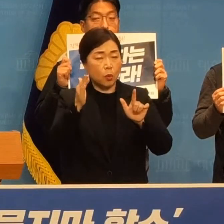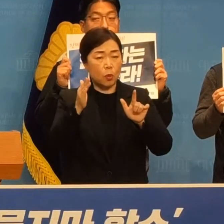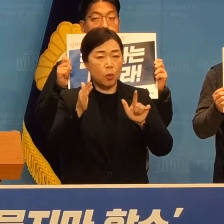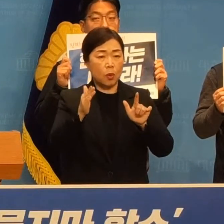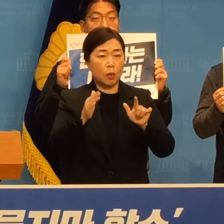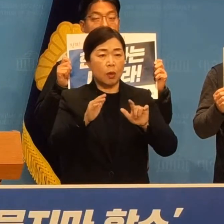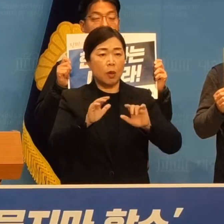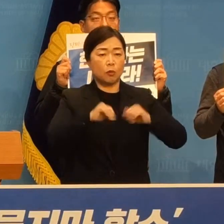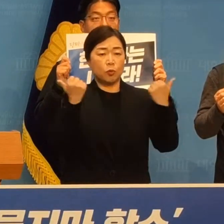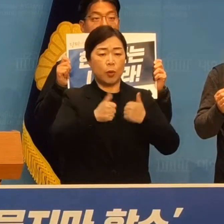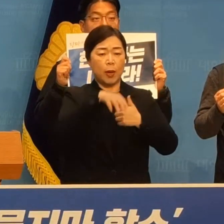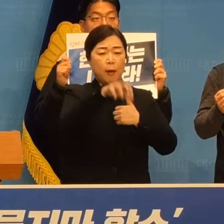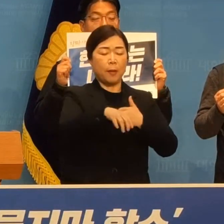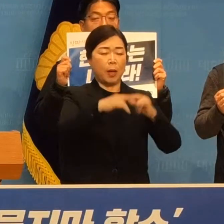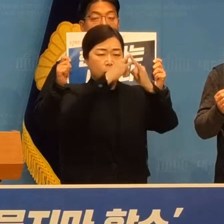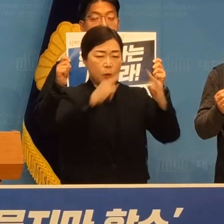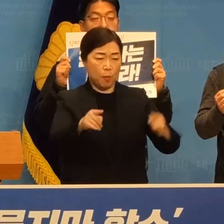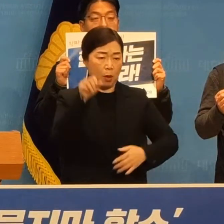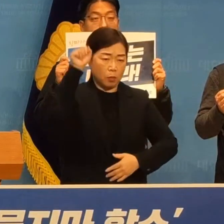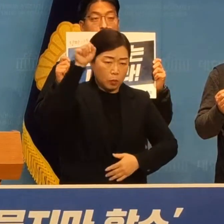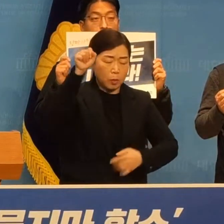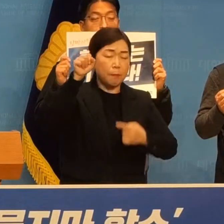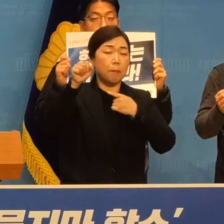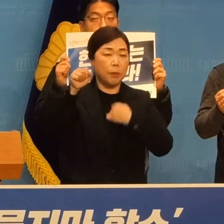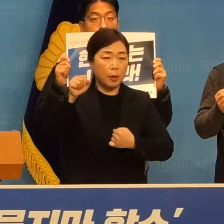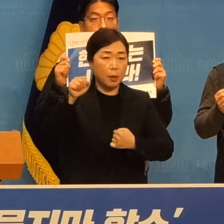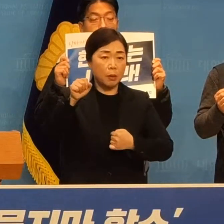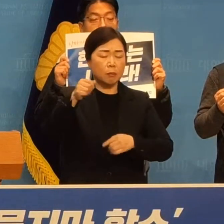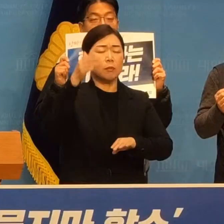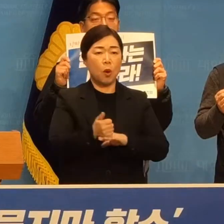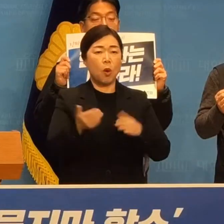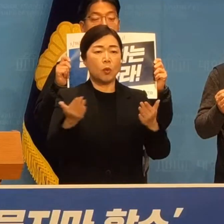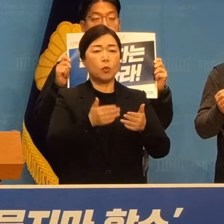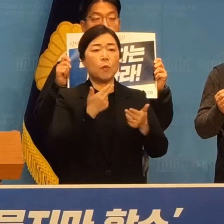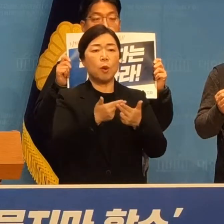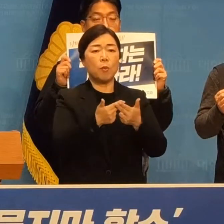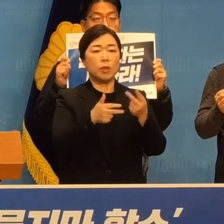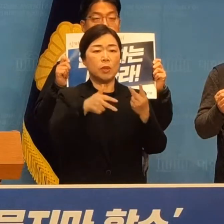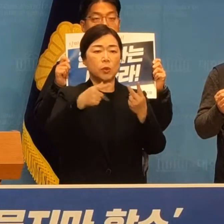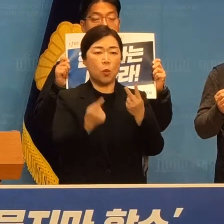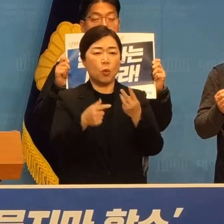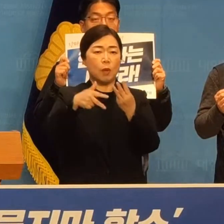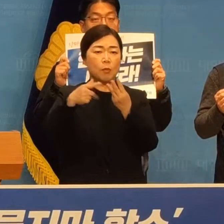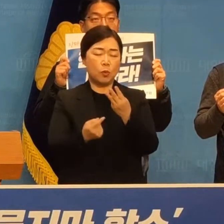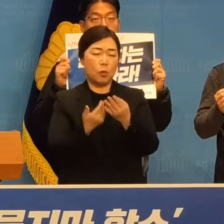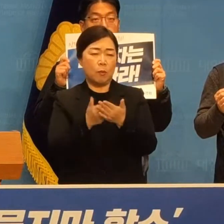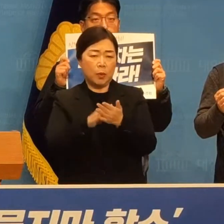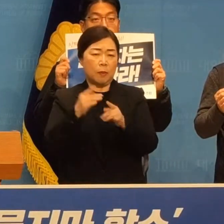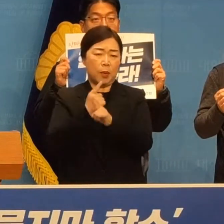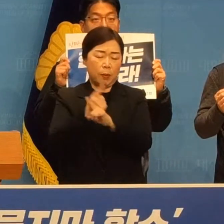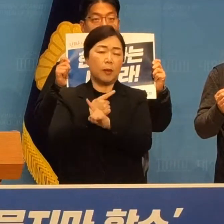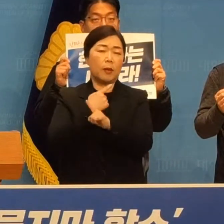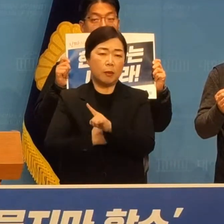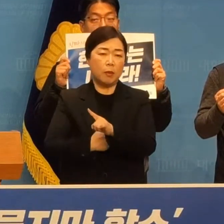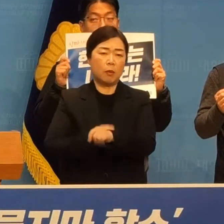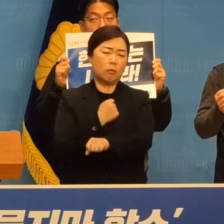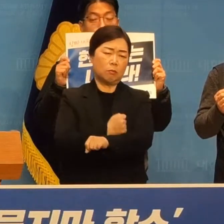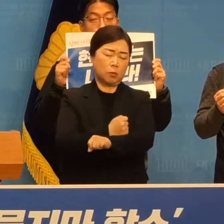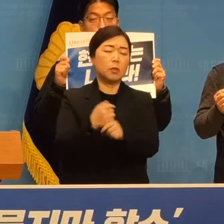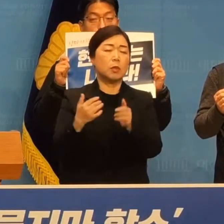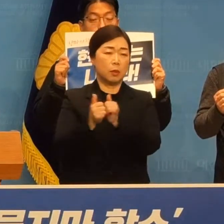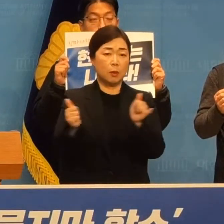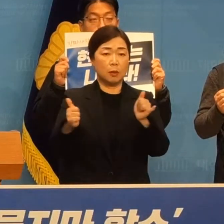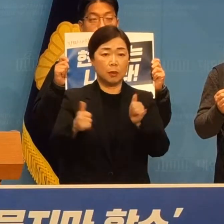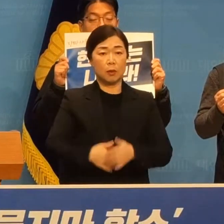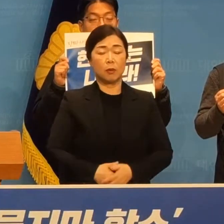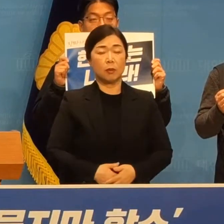천막 농성을 했고 마침내 노조법 2, 3조 개정을 이뤄낸 노동자입니다.